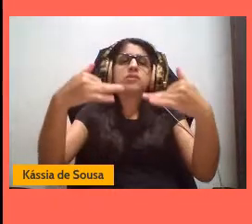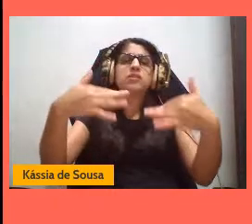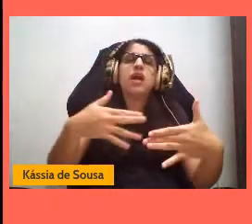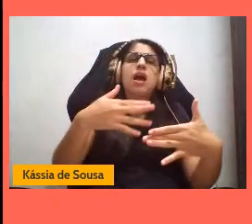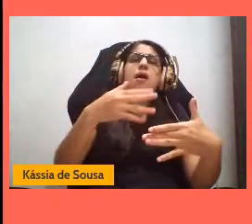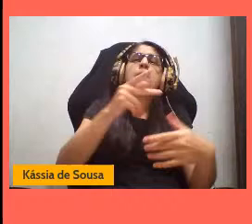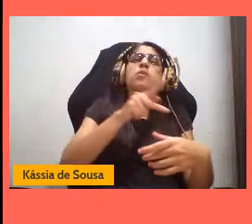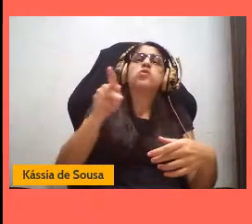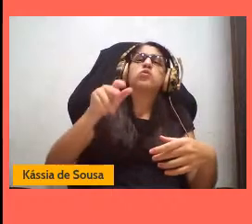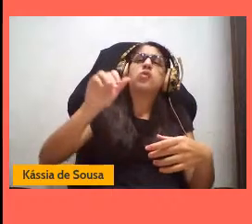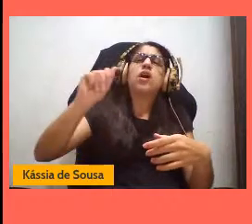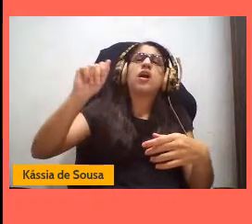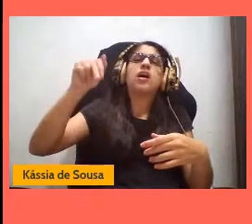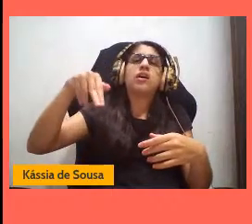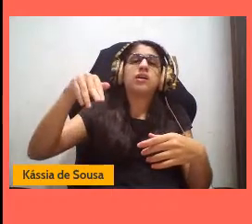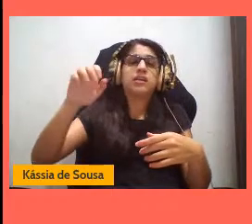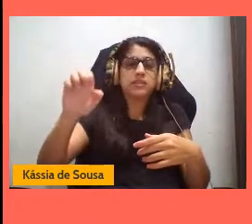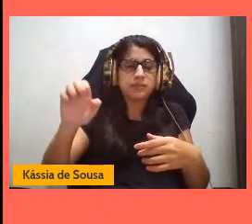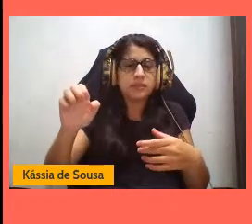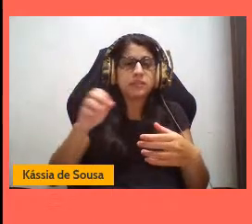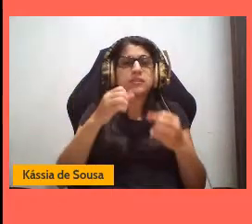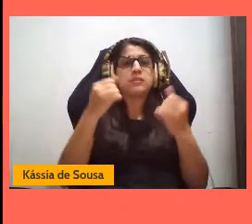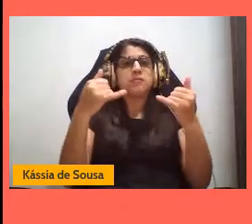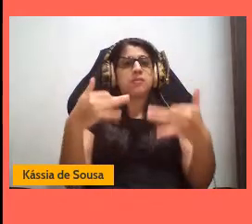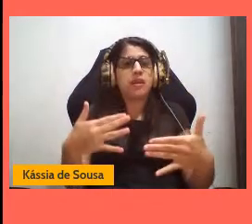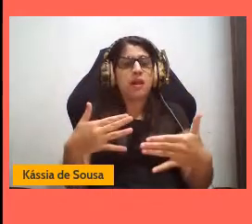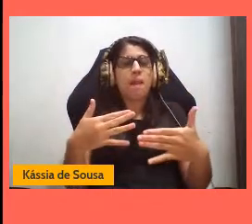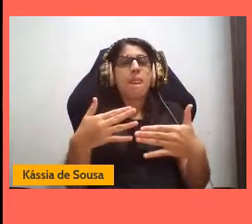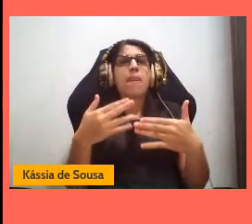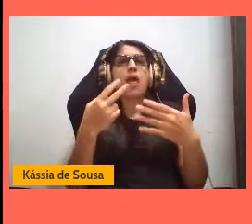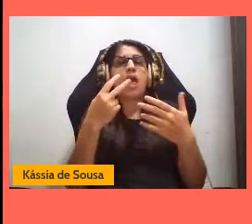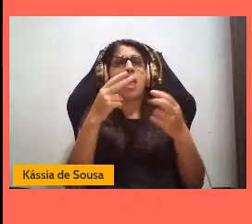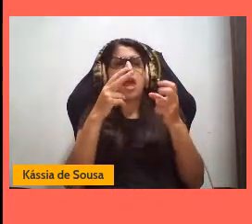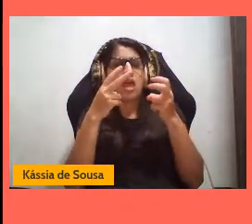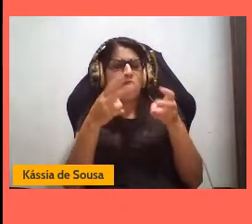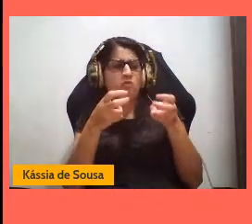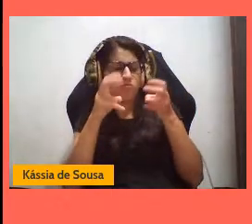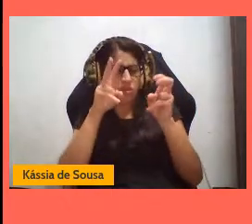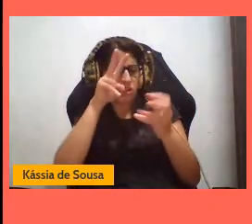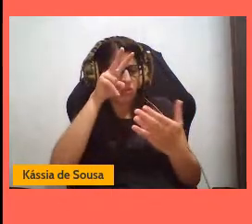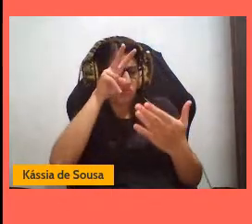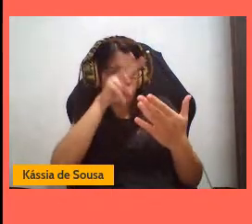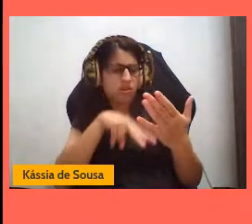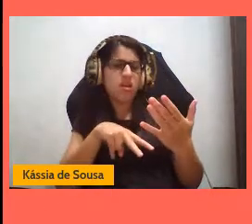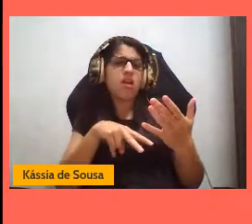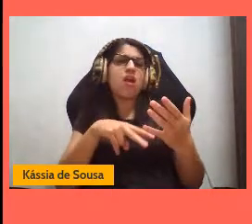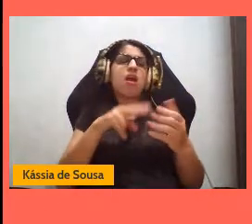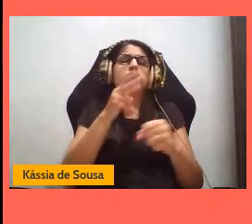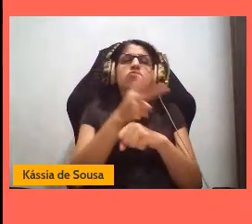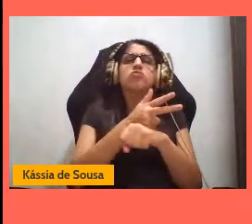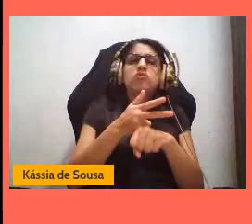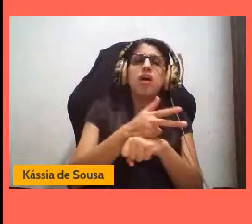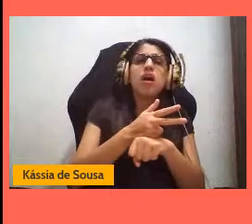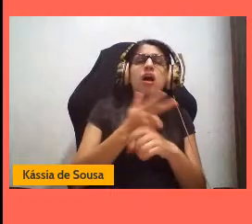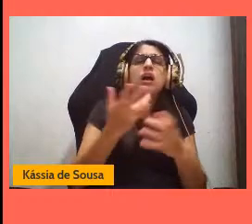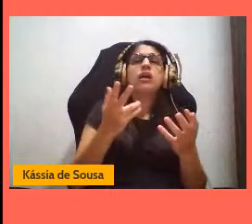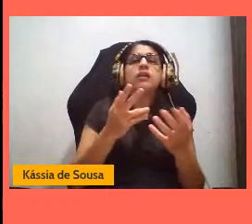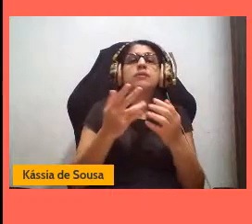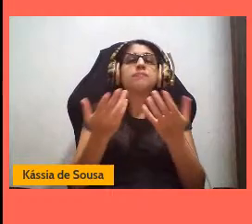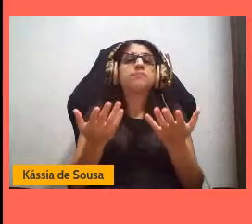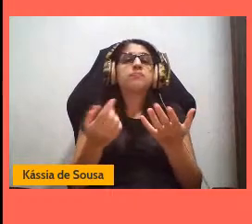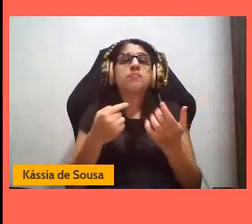Eu assisti por duas vezes ela falar sobre o que a assessoria prestou. Eu fui uma